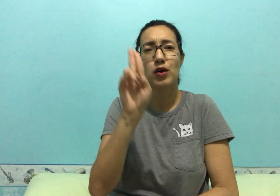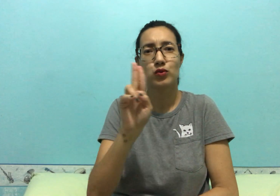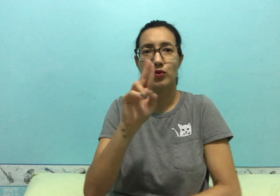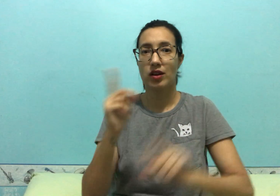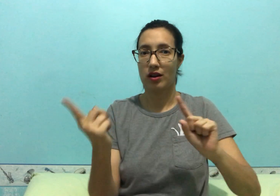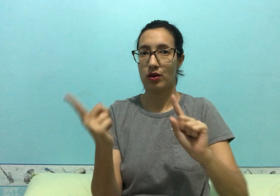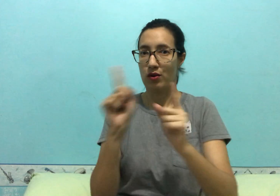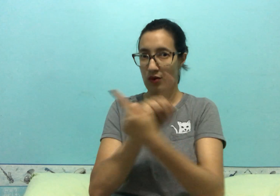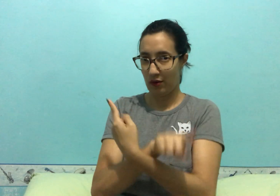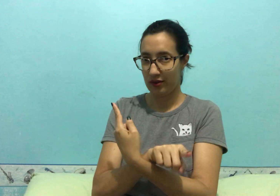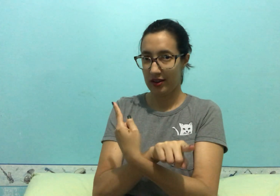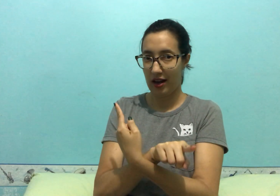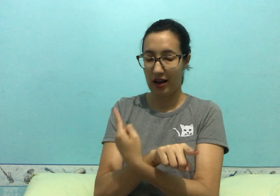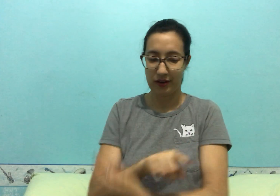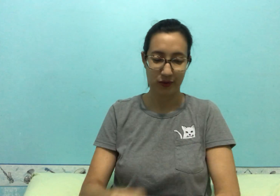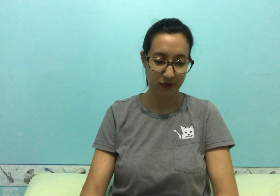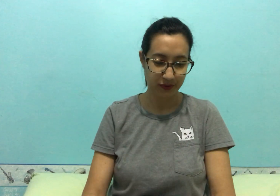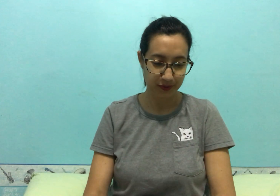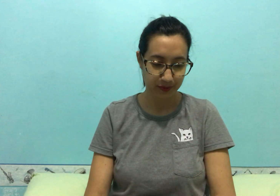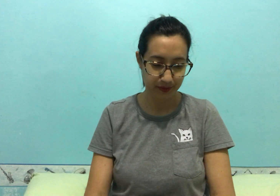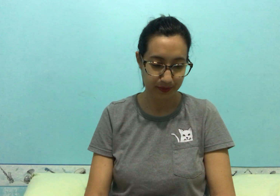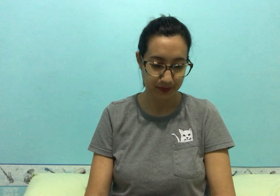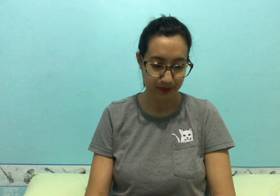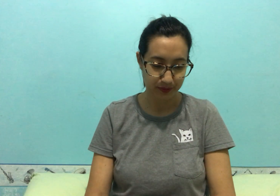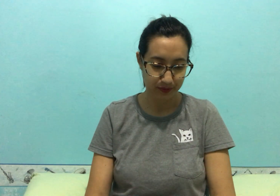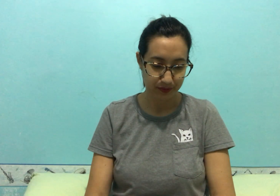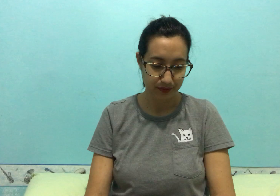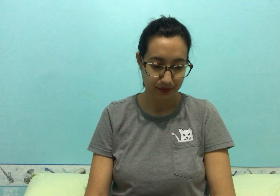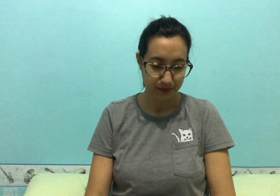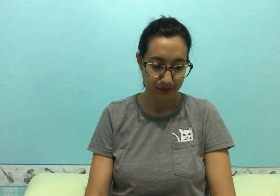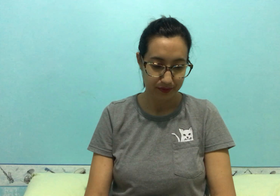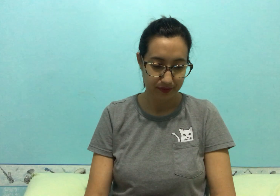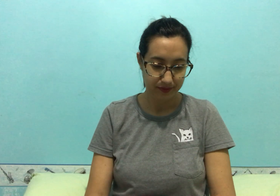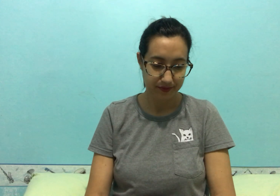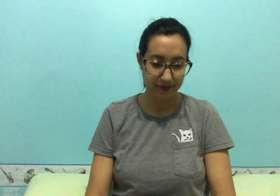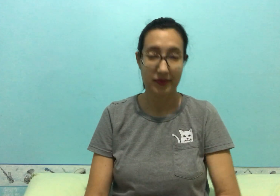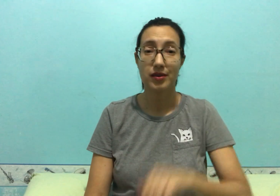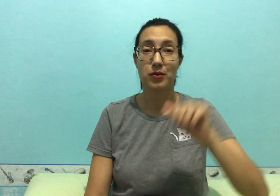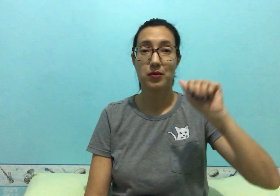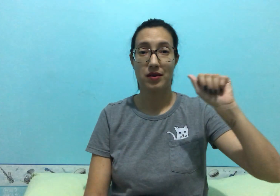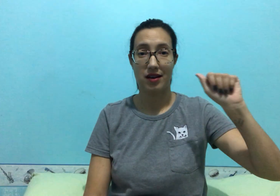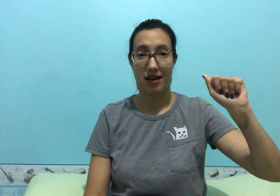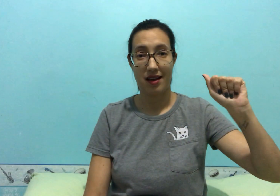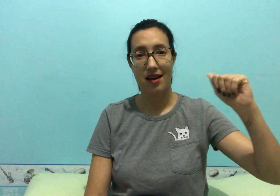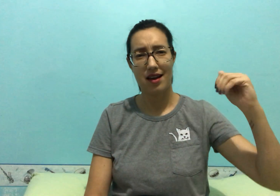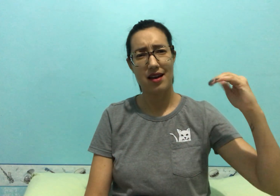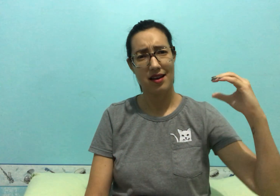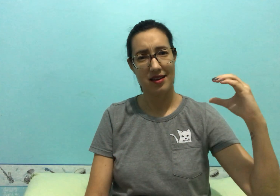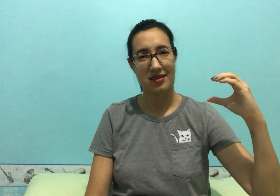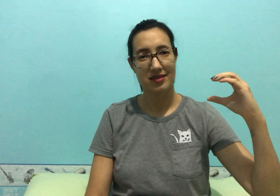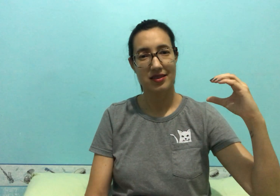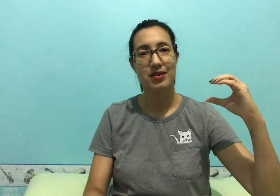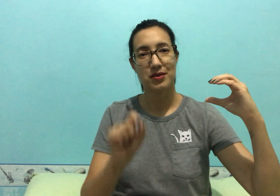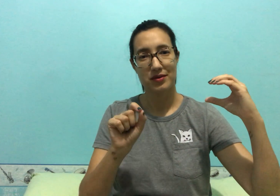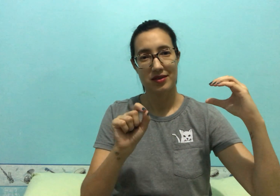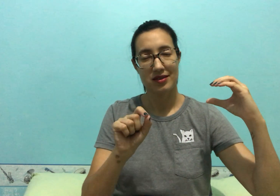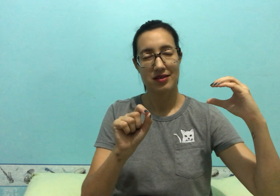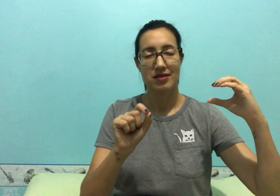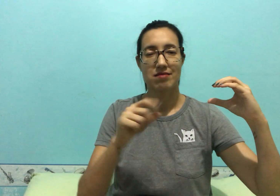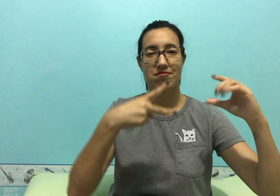dos operadores mais internos. Então nós temos aí o AC. Então o AC é feito por uma porta AND, né, entre o A e o